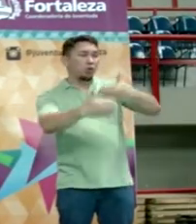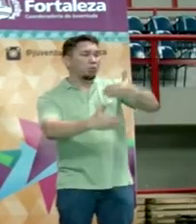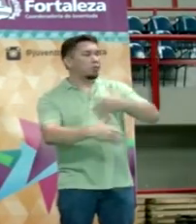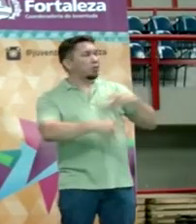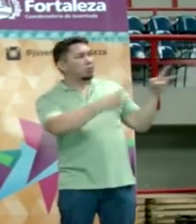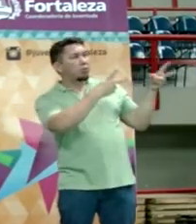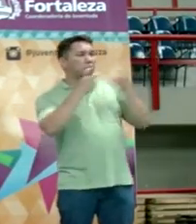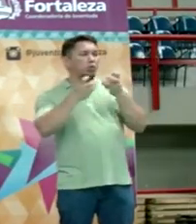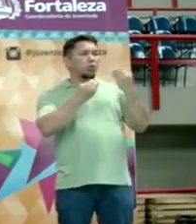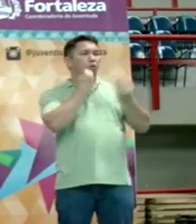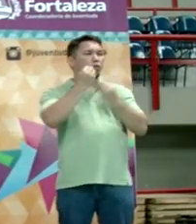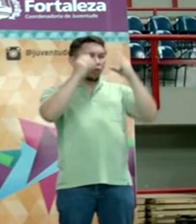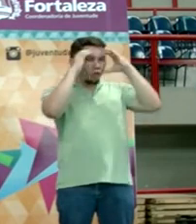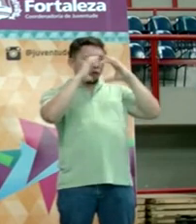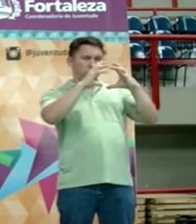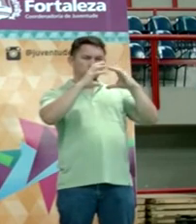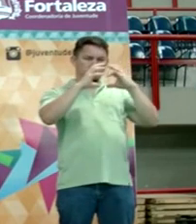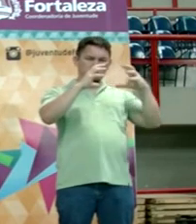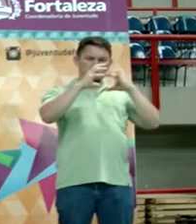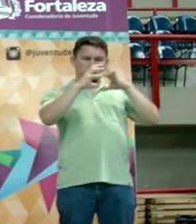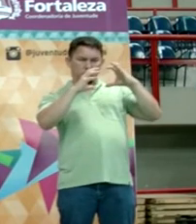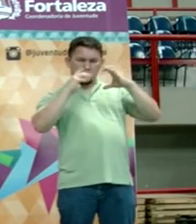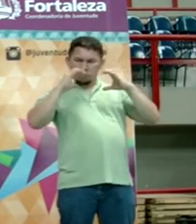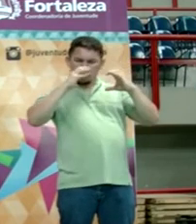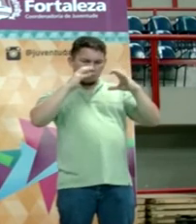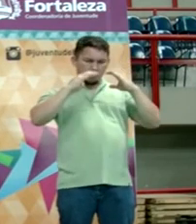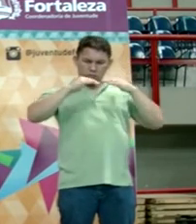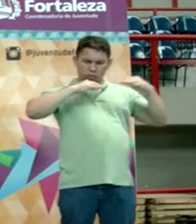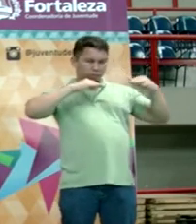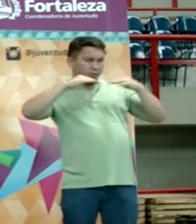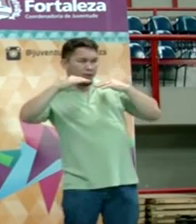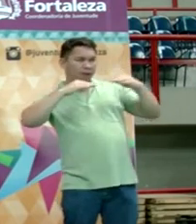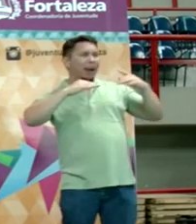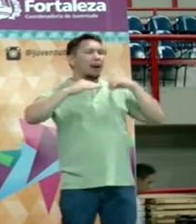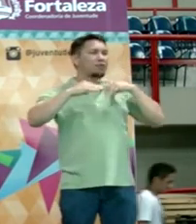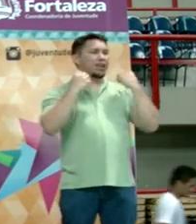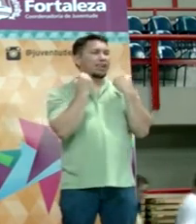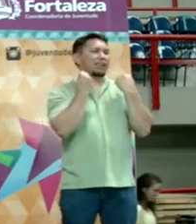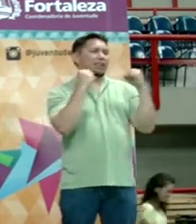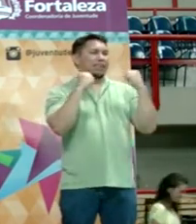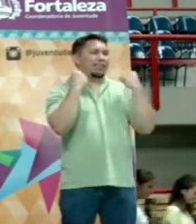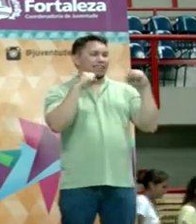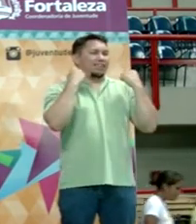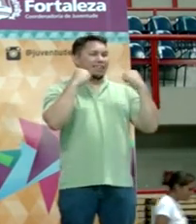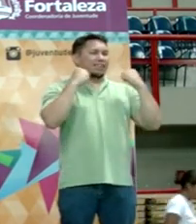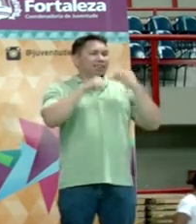vai entendendo como funciona o cérebro da gente, essa ginástica que a gente vai fazendo